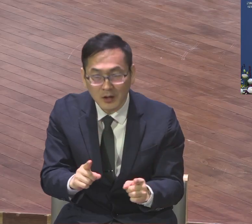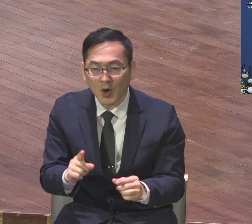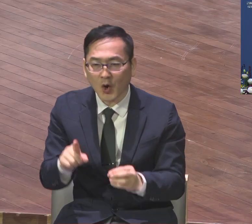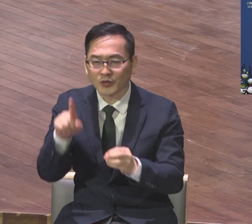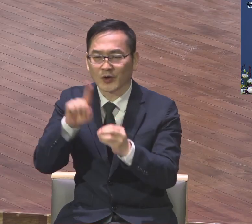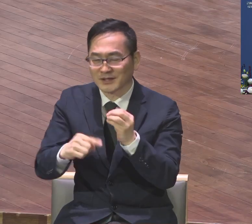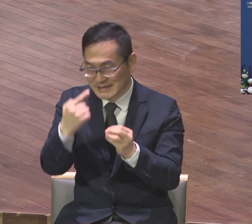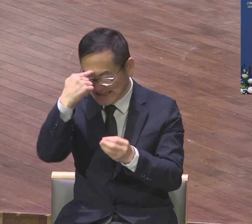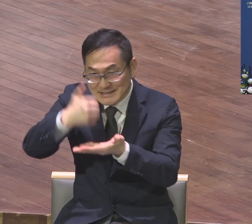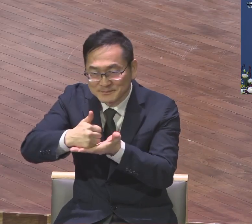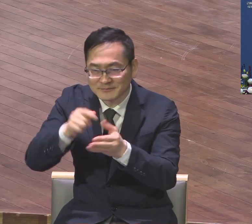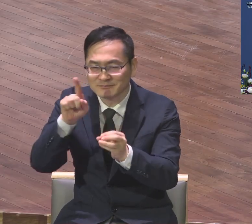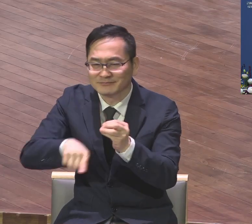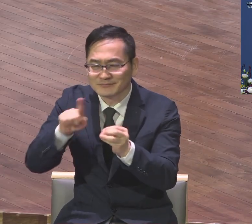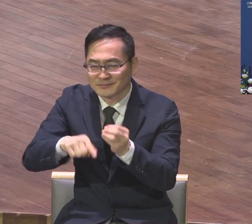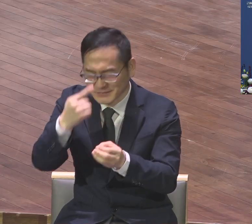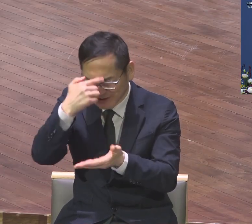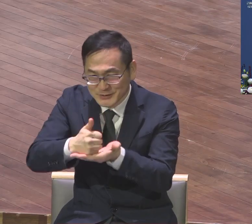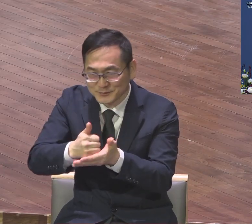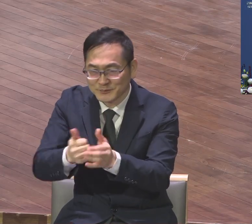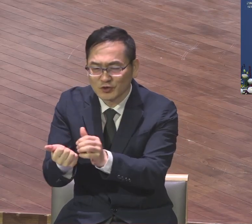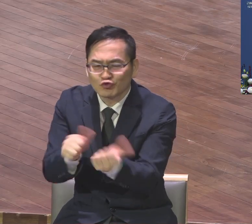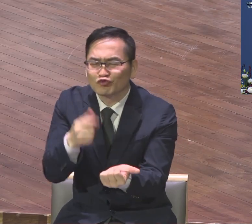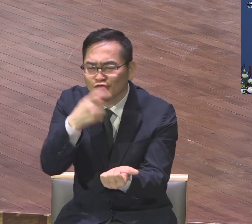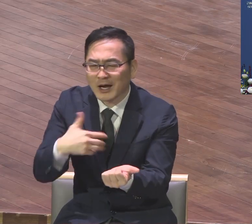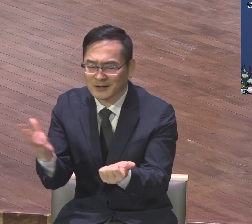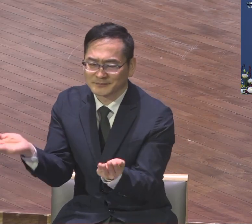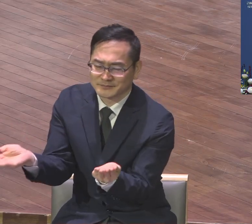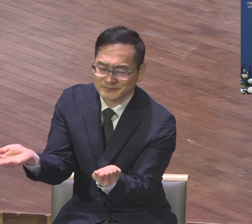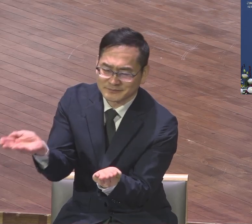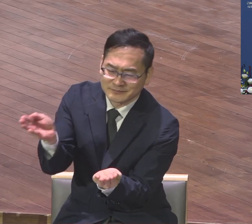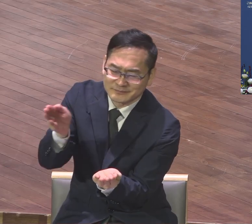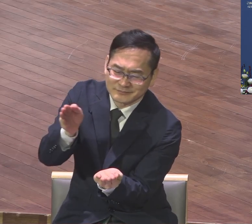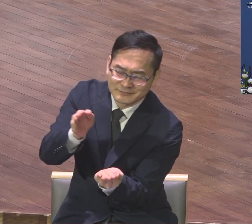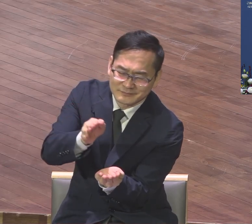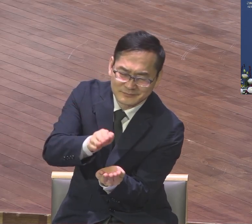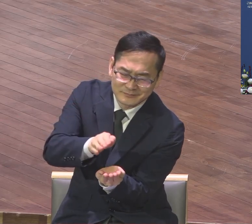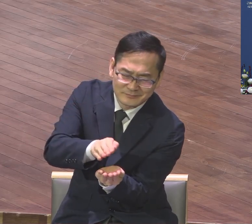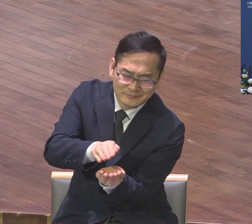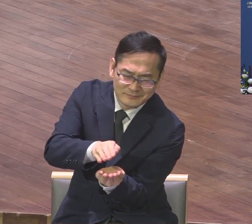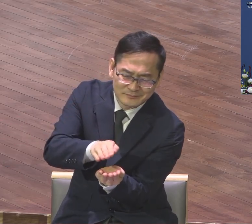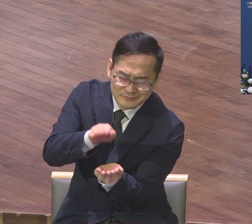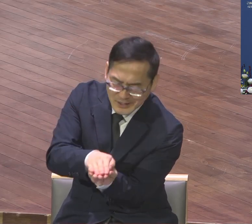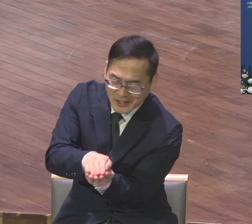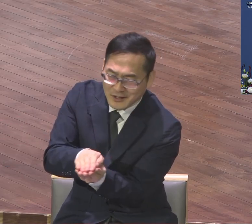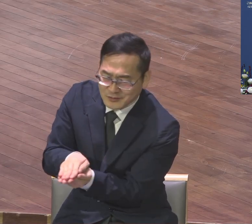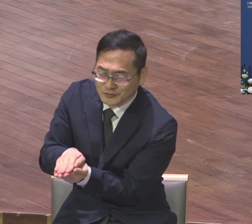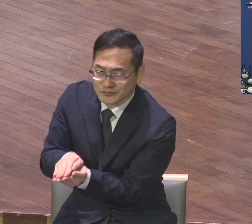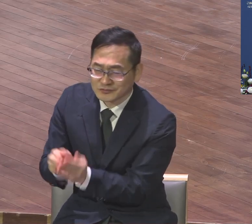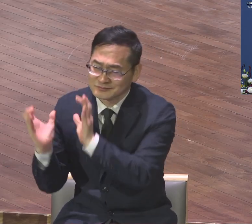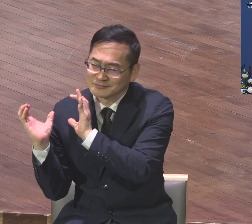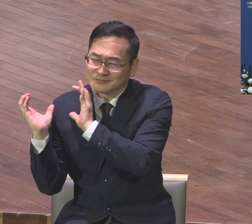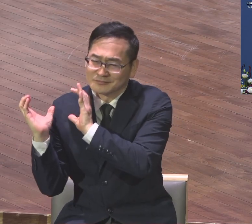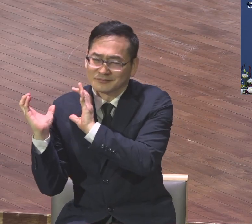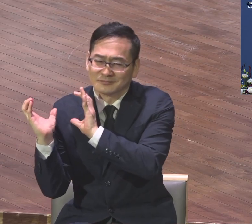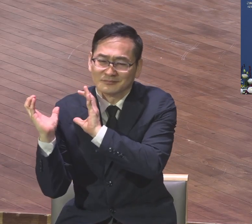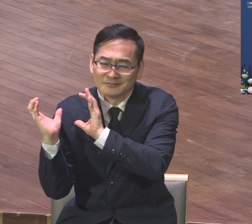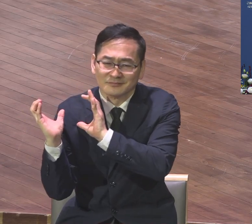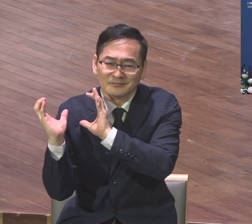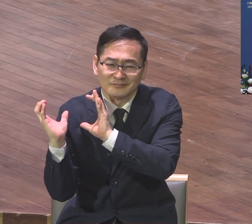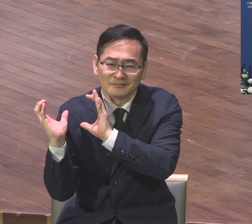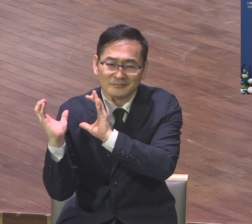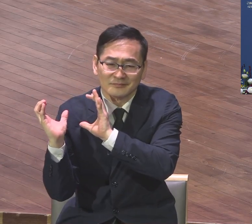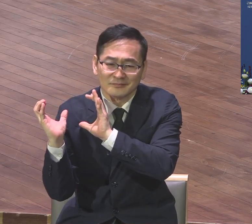죽었다가 관에서 죽은 줄 다쳐가 가다가 지금 화영터로 뭡니까, 그냥